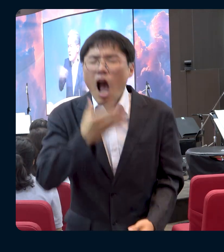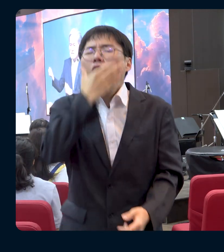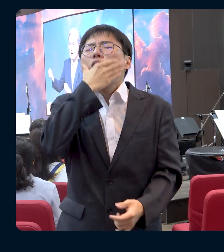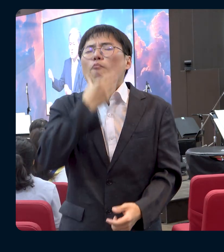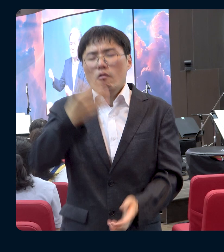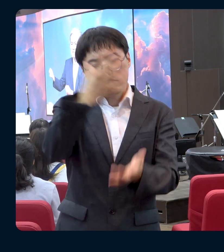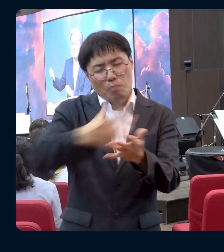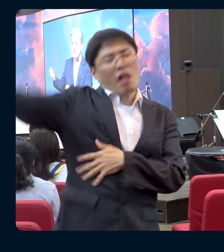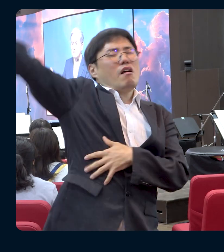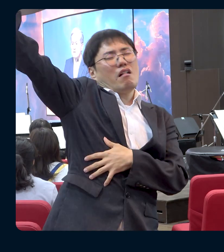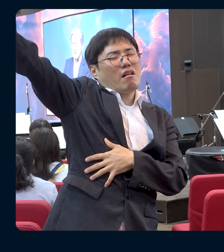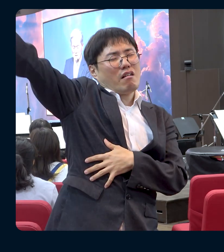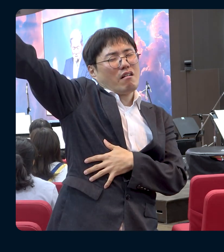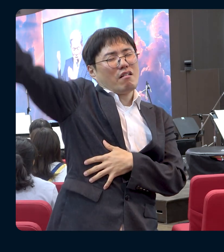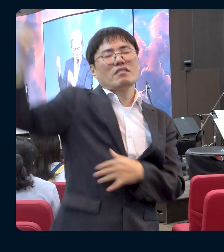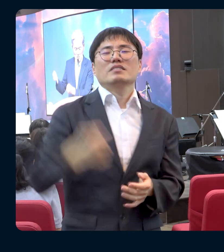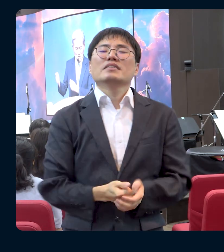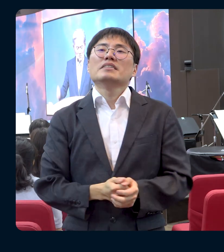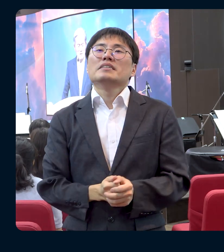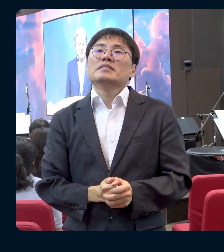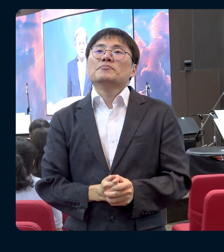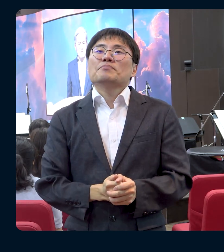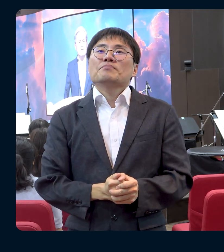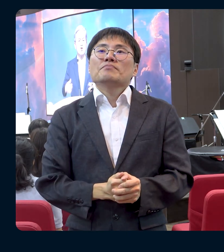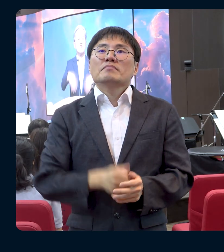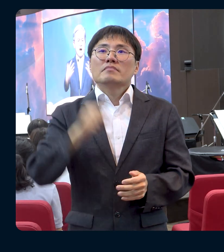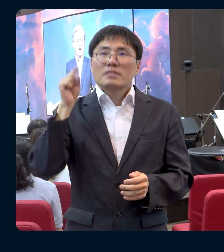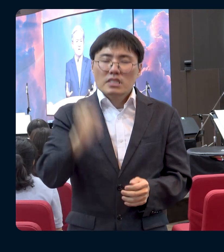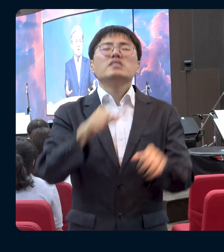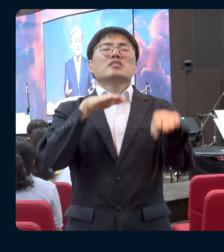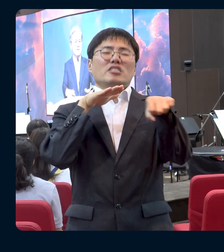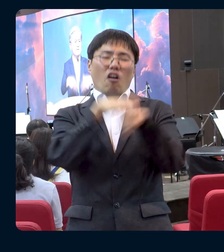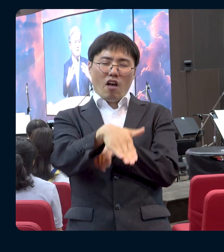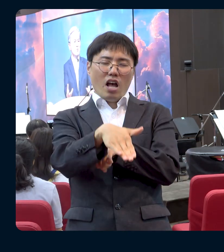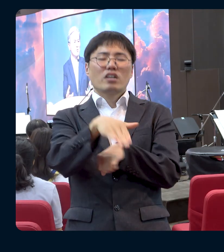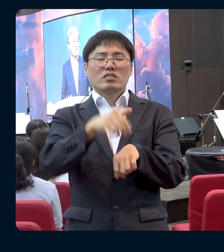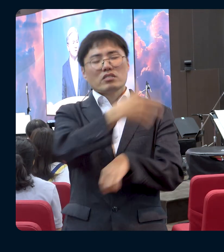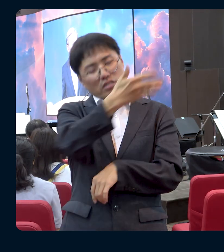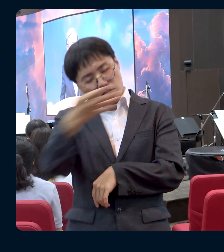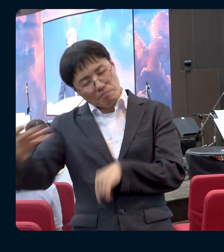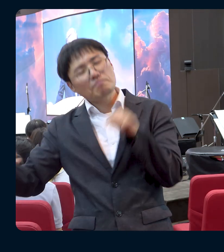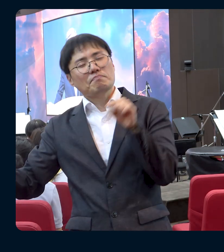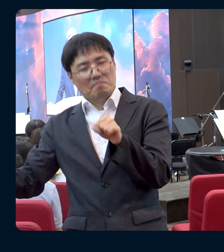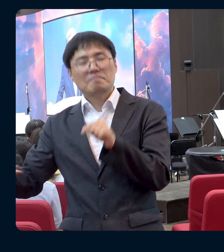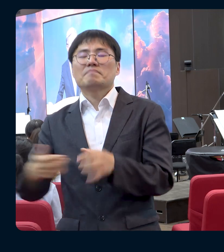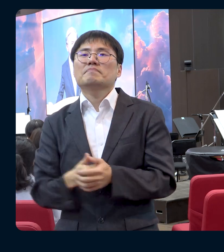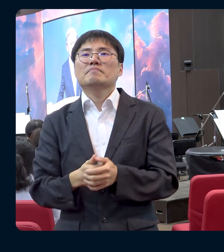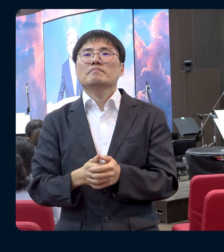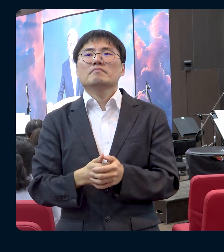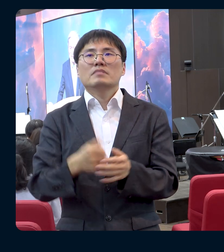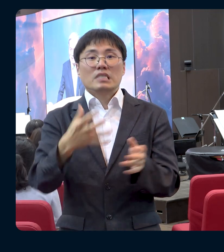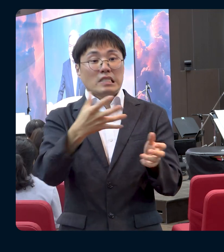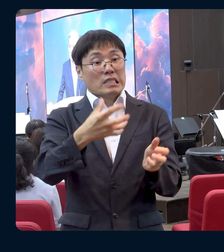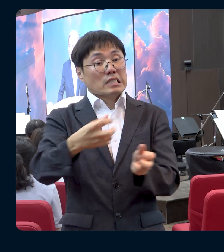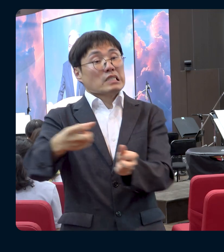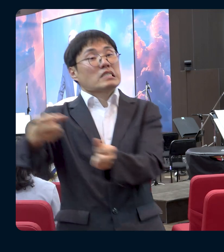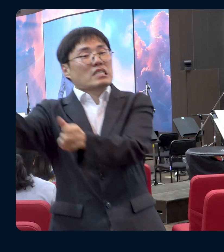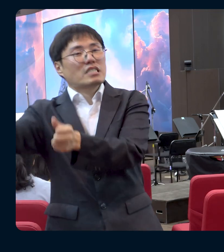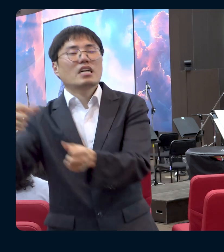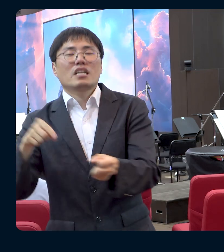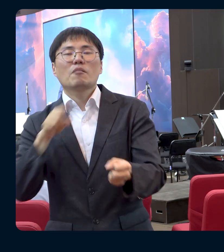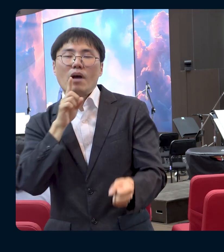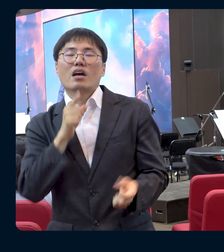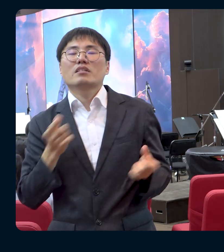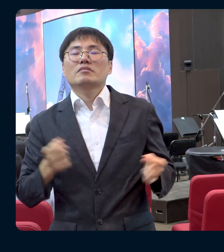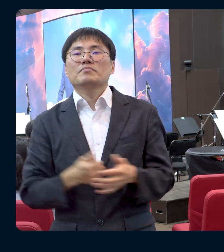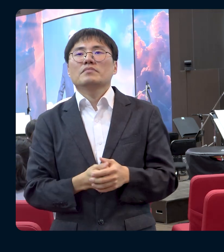궁극적인 행복을 뺏어가 버리는 바로 그런 그 경향, 그 흐름으로 끌고 가는 이야기였다는